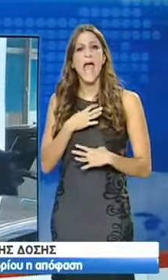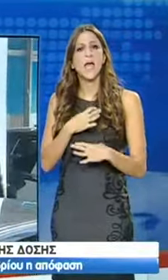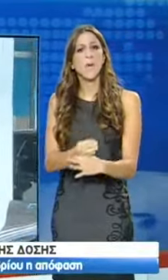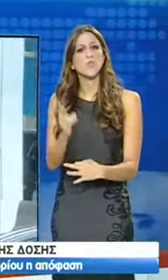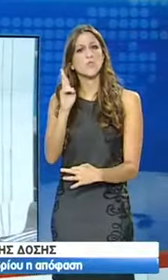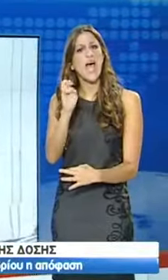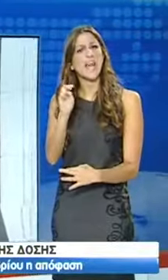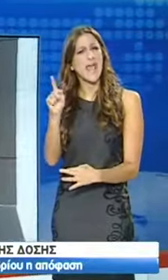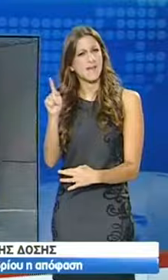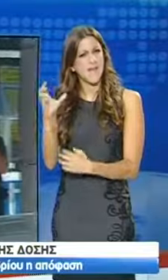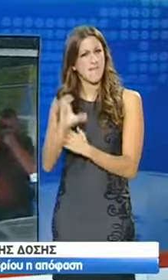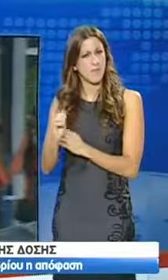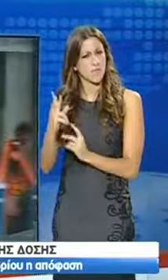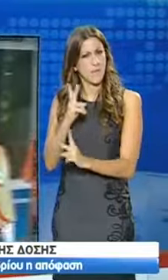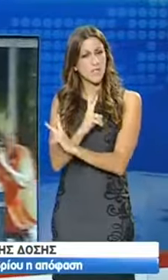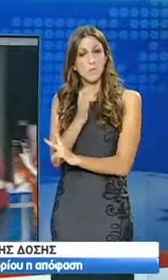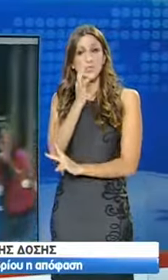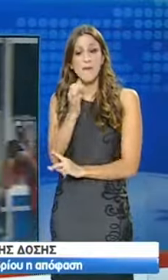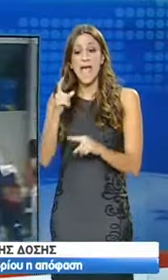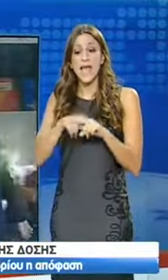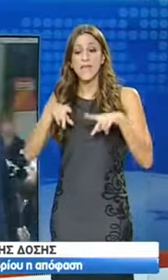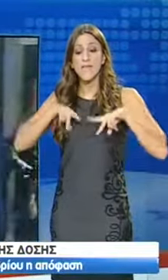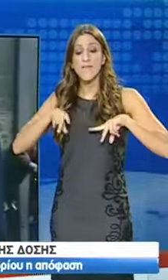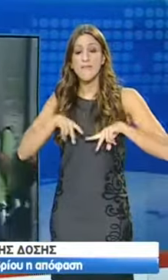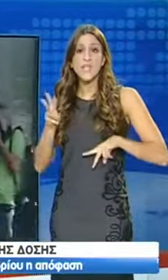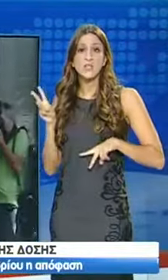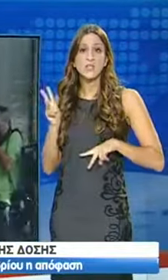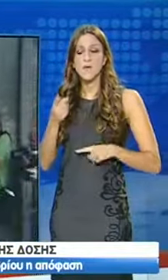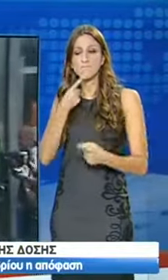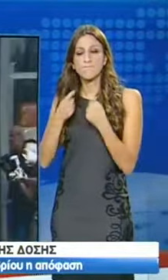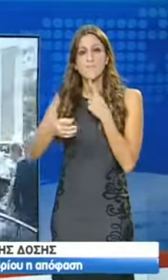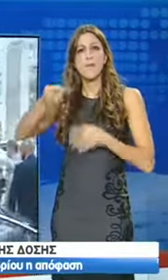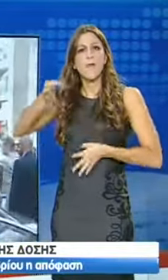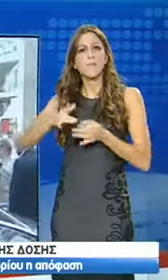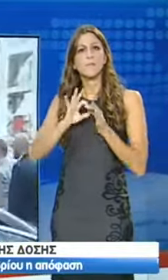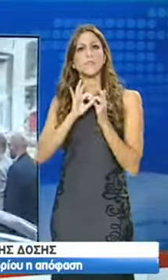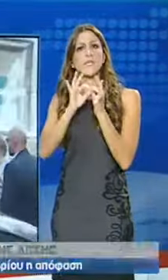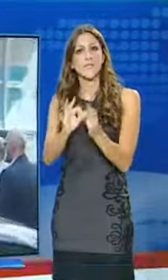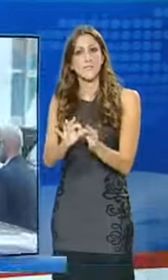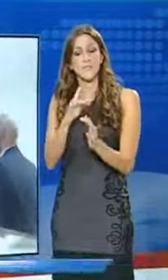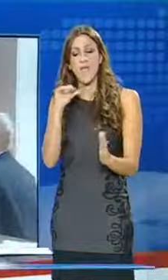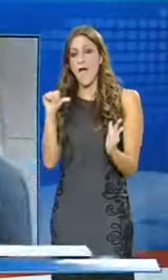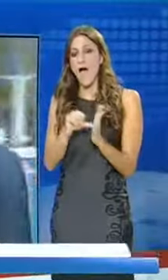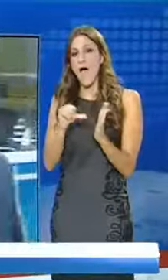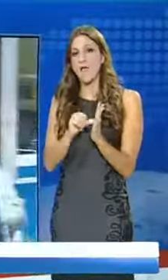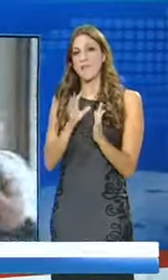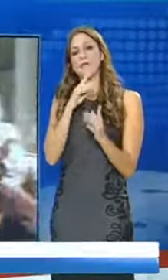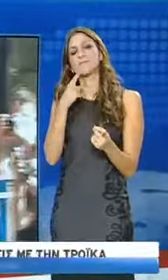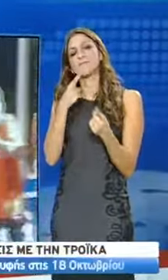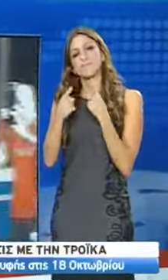Οκόνορ, εκτίμησε ότι η ελληνική κυβέρνηση και Τρόικα βρίσκονται πολύ κοντά σε συμφωνία. Στην Αθήνα συνεχίζονται και σήμερα οι διαπραγματεύσεις των επικεφαλής